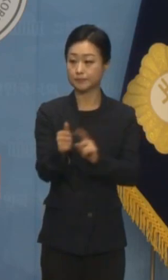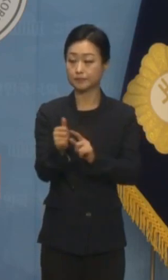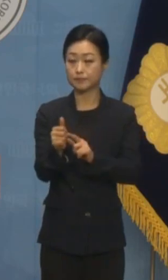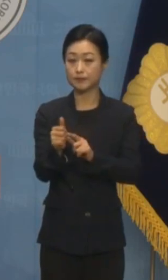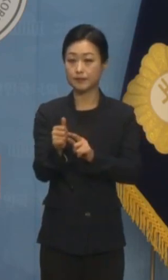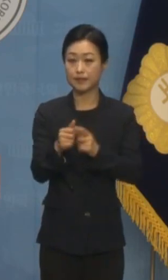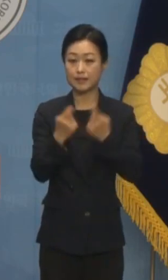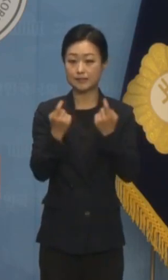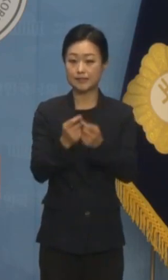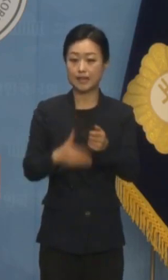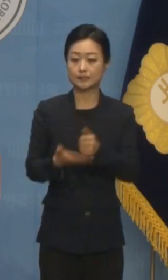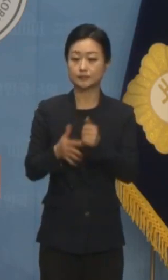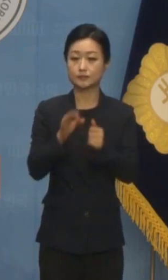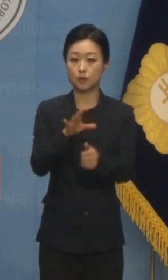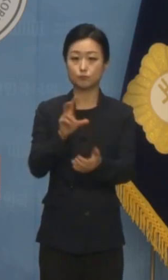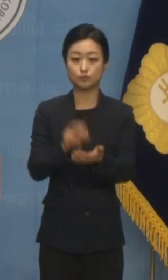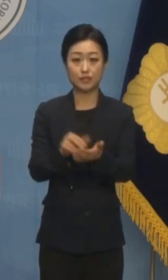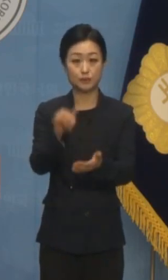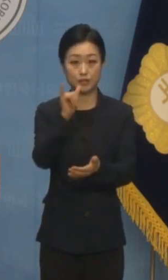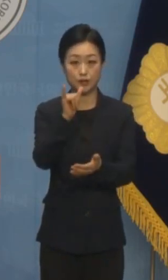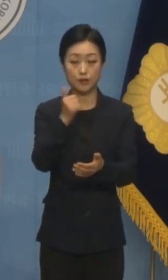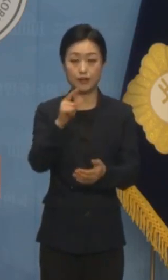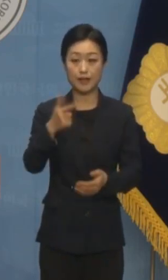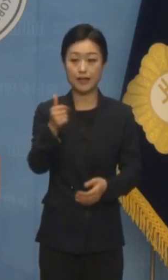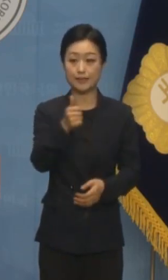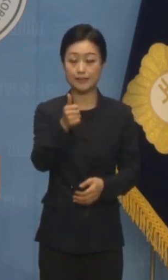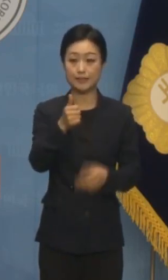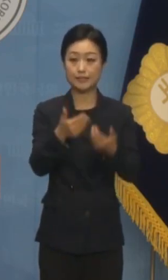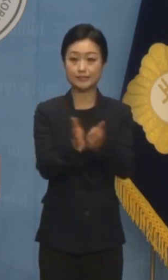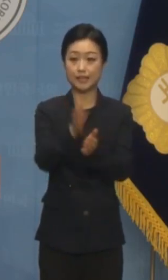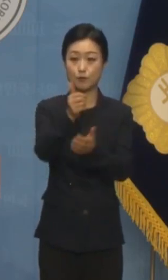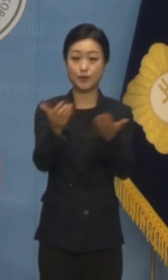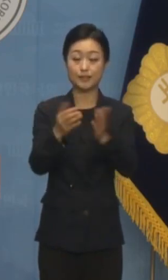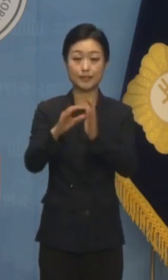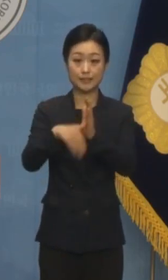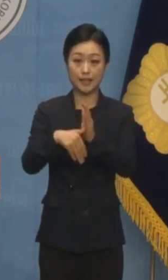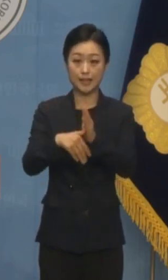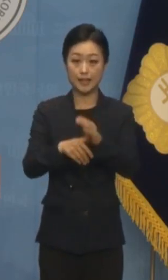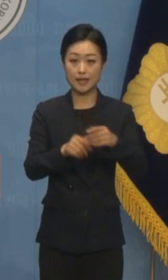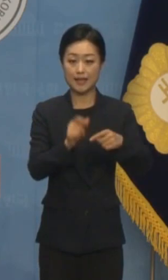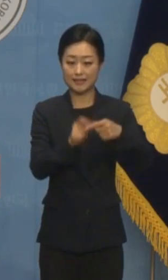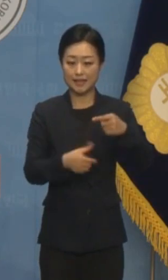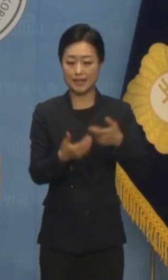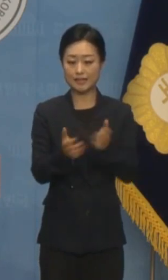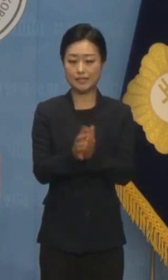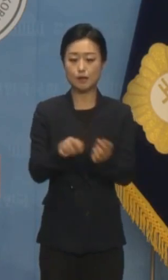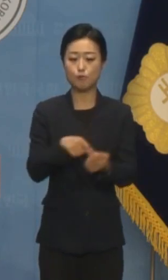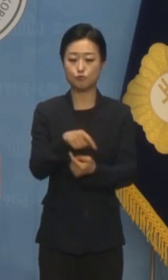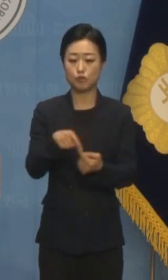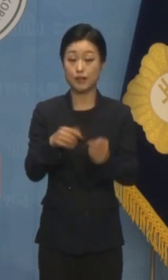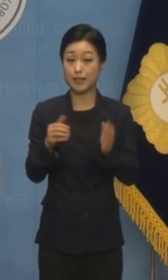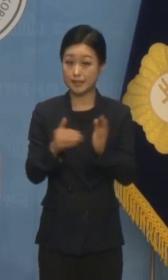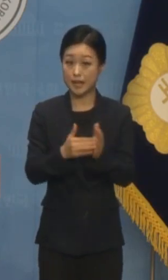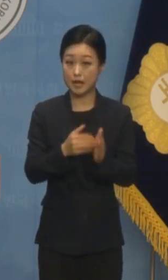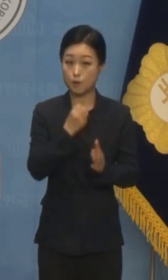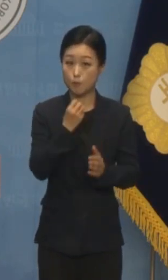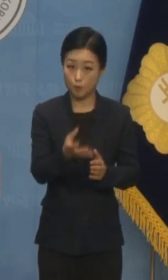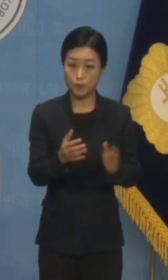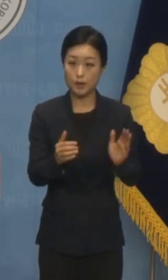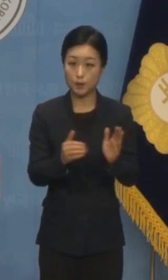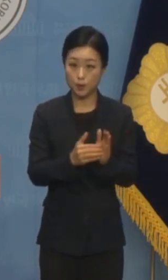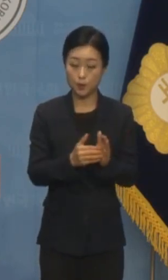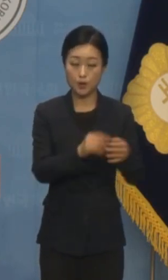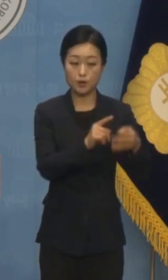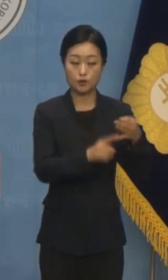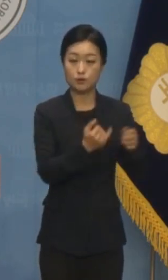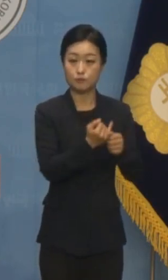도마에 올랐습니다. 한동훈 후보가 장관 시절부터 댓글팀을 운영했다는 폭로에 이어